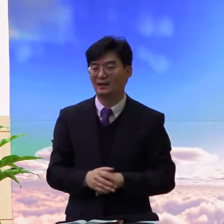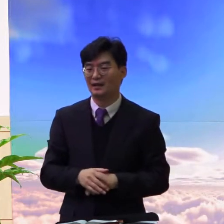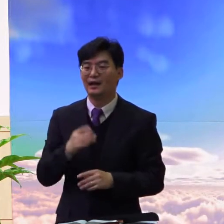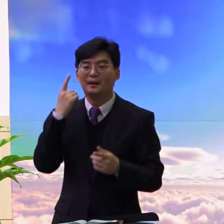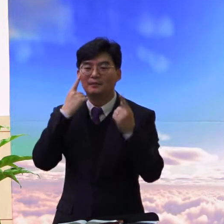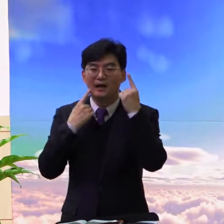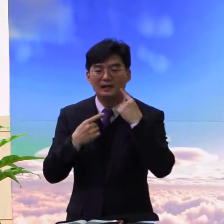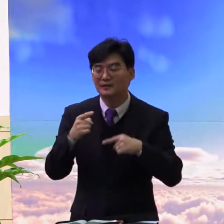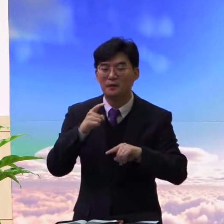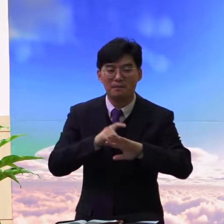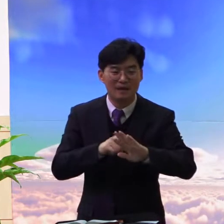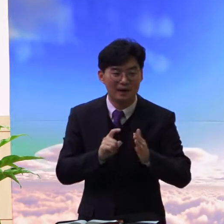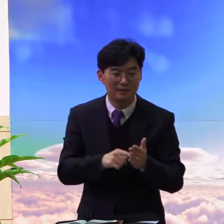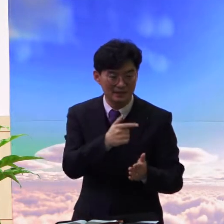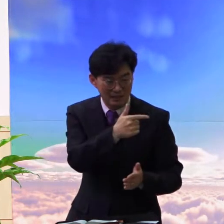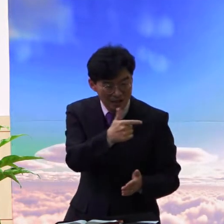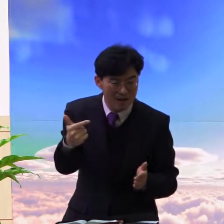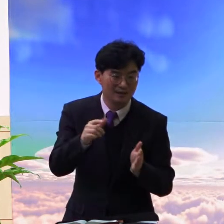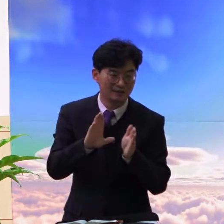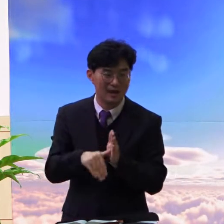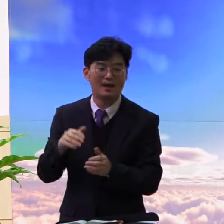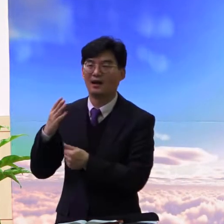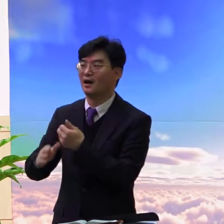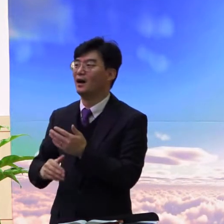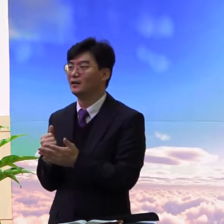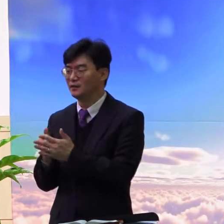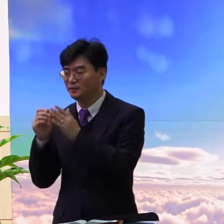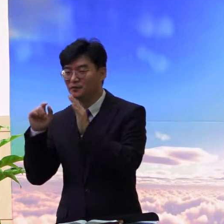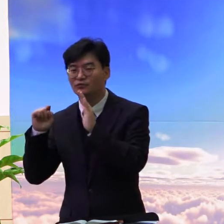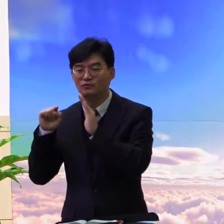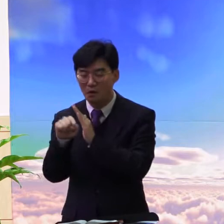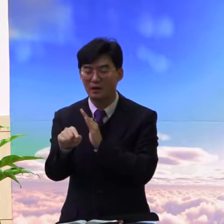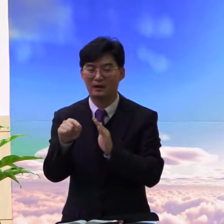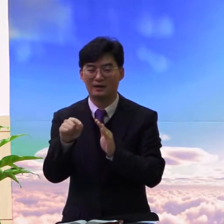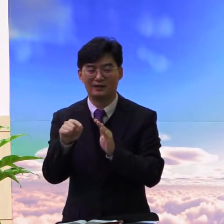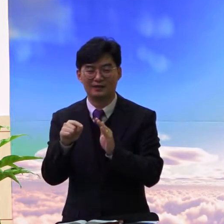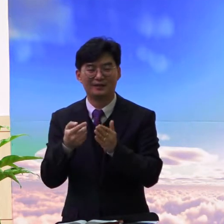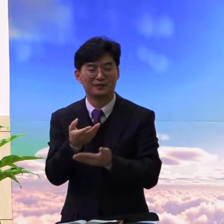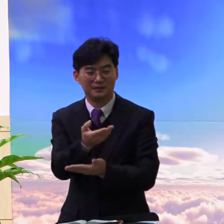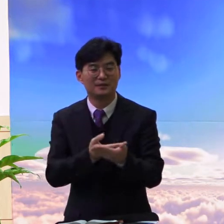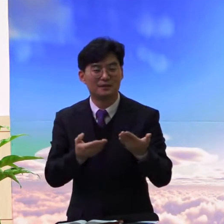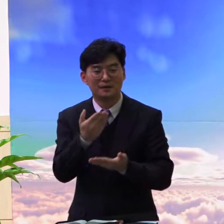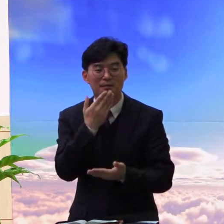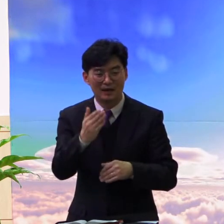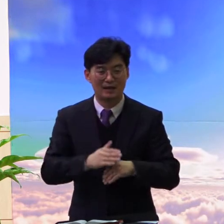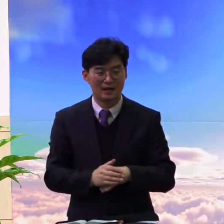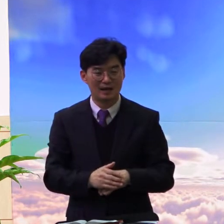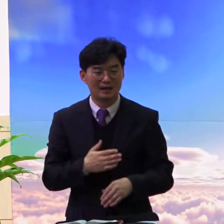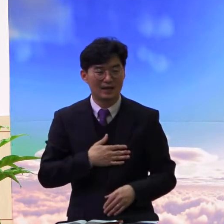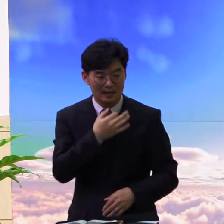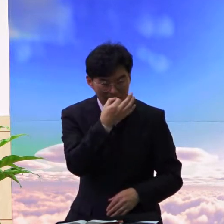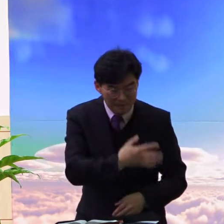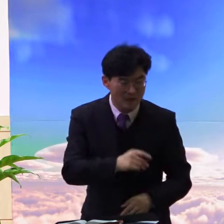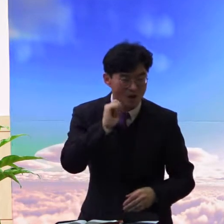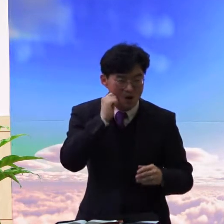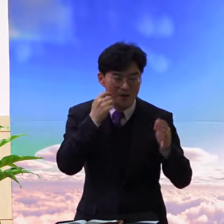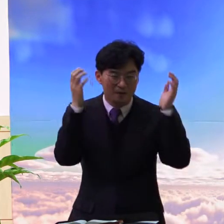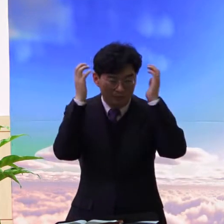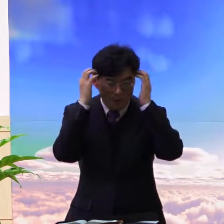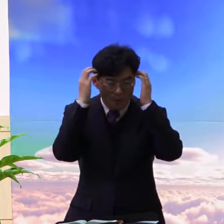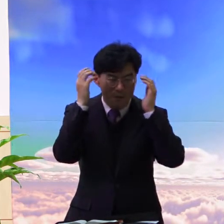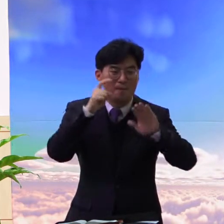되기를 원하십니다. 그 가난한 심령 그대로 주님께 나아오기를 원하십니다.